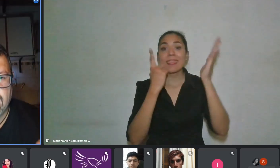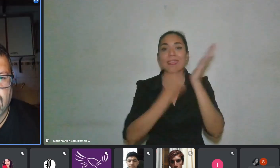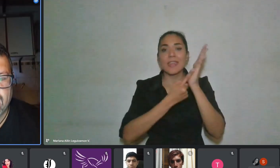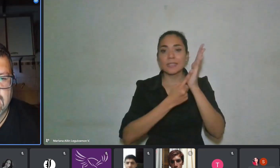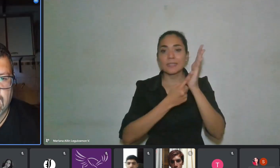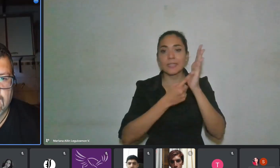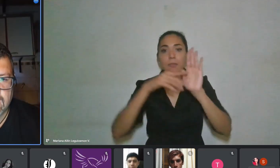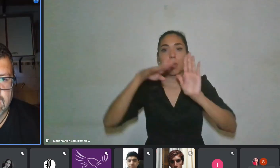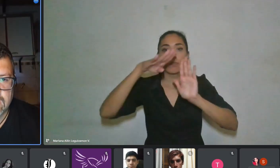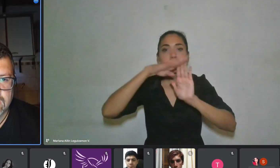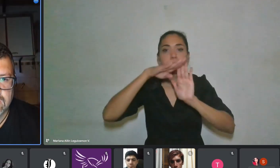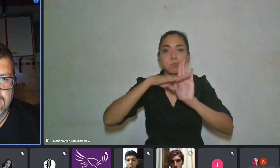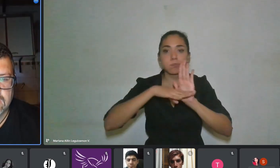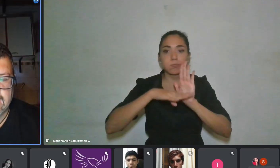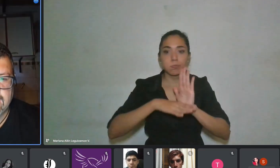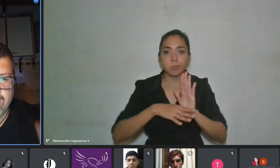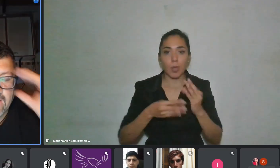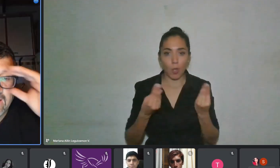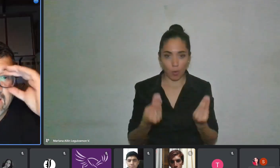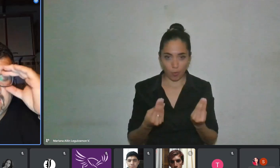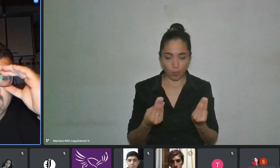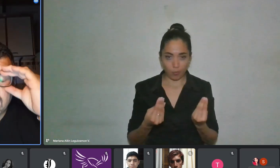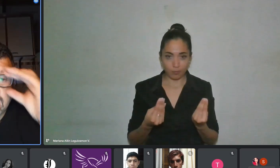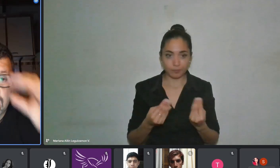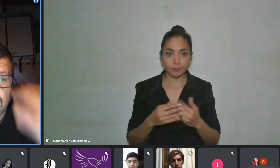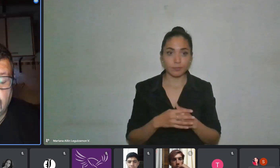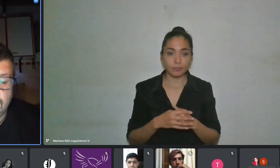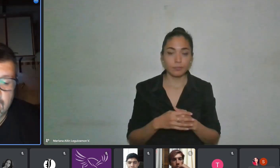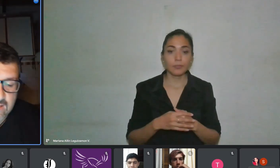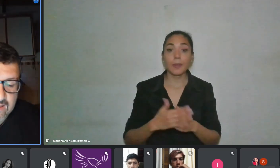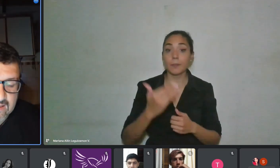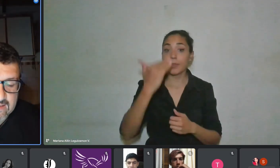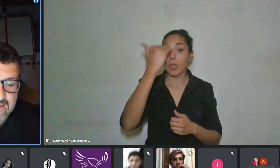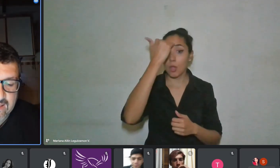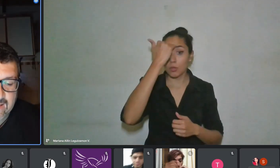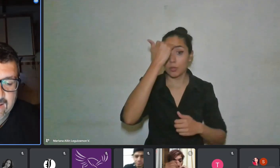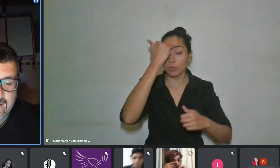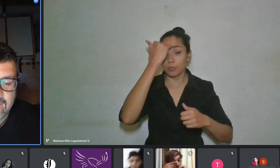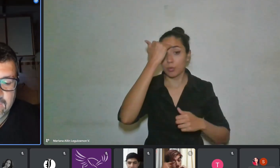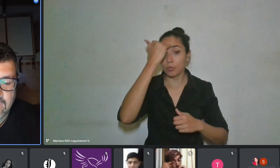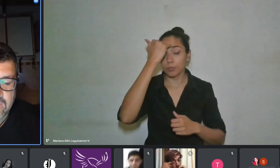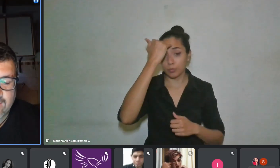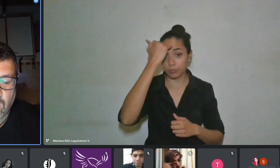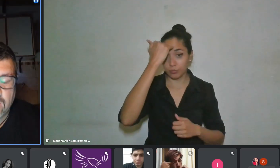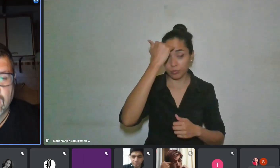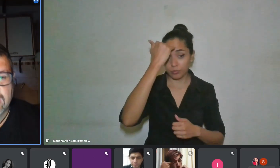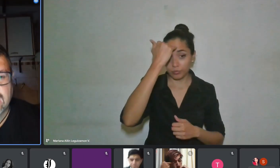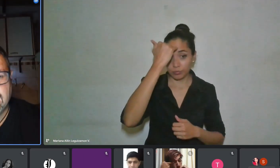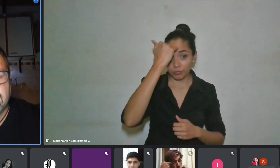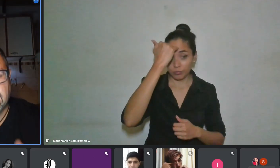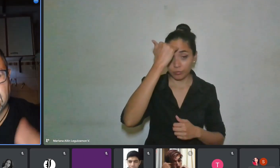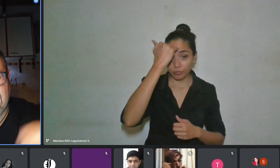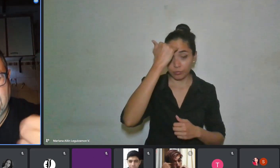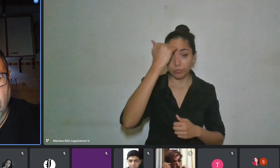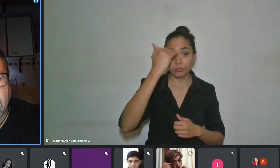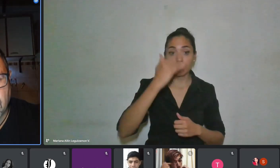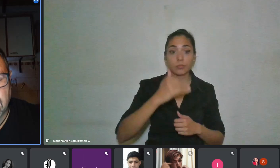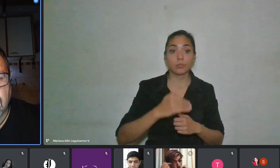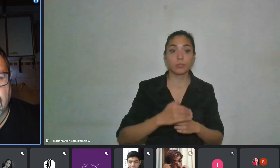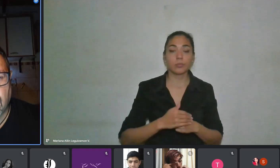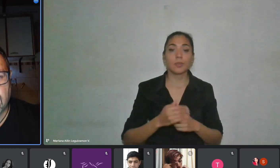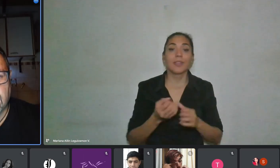sistemas normativos. ¿Sí? Esa Constitución, o sea, cuando se generó